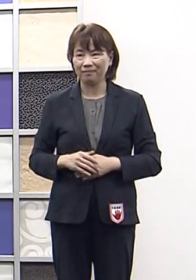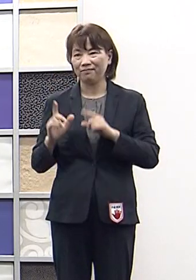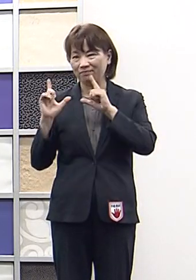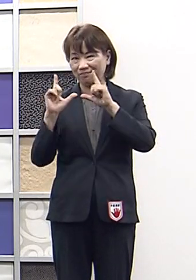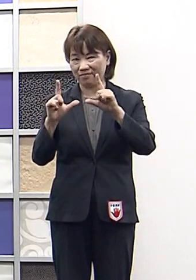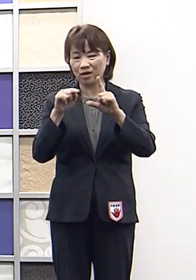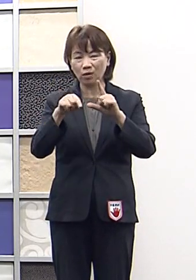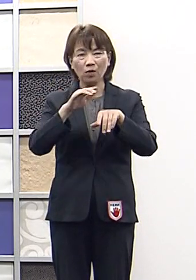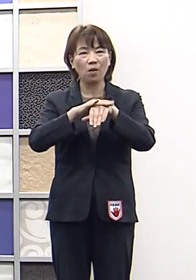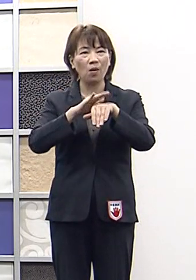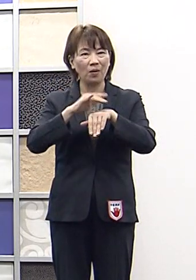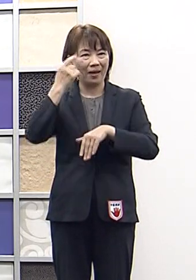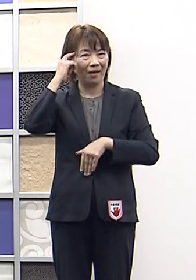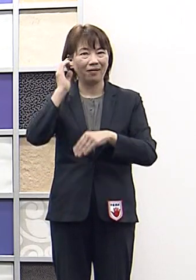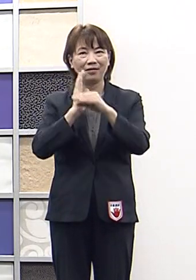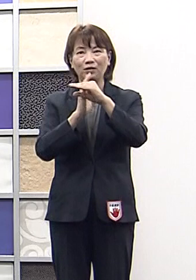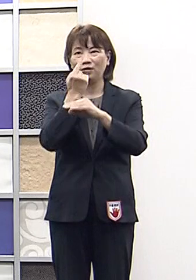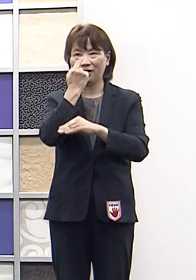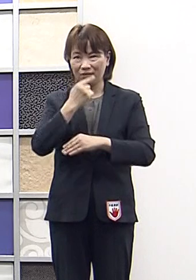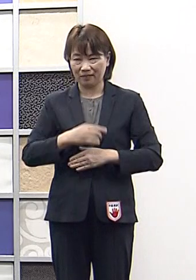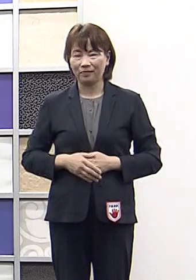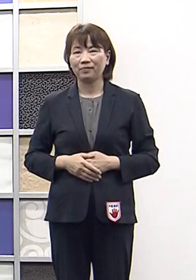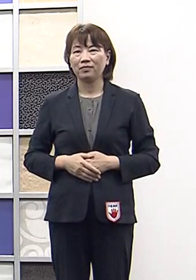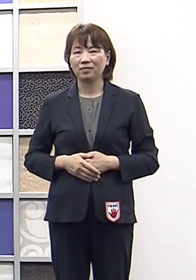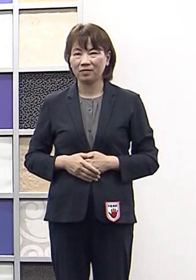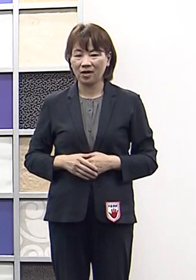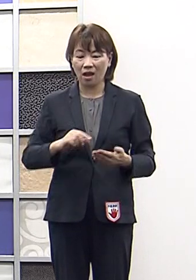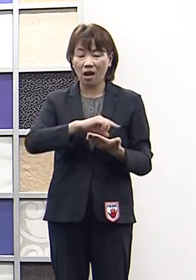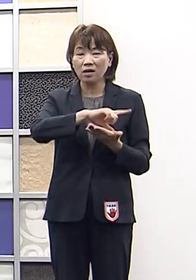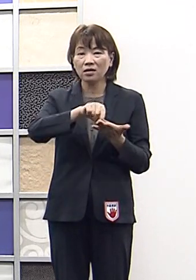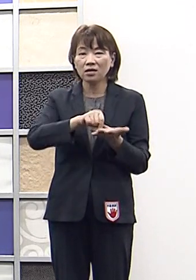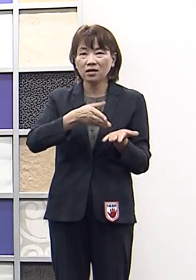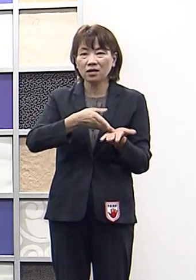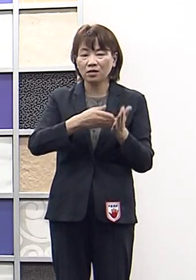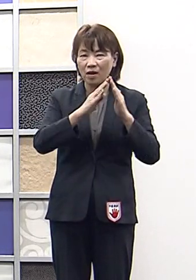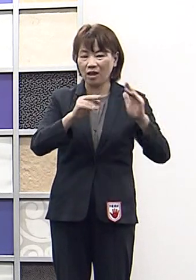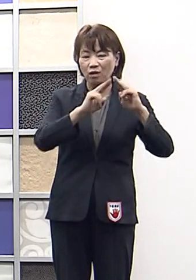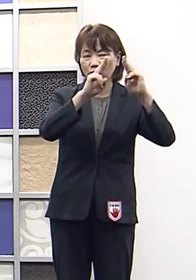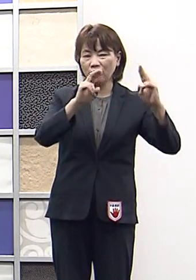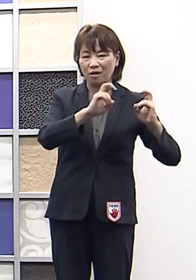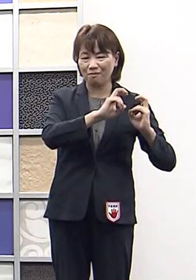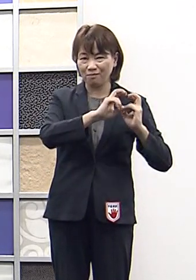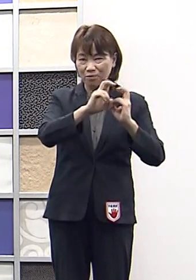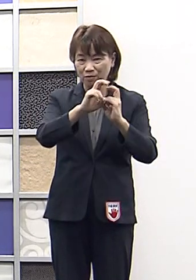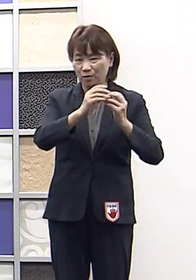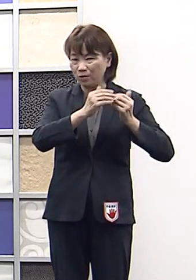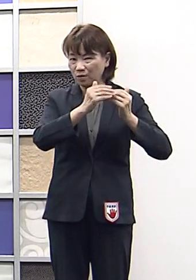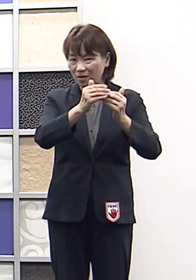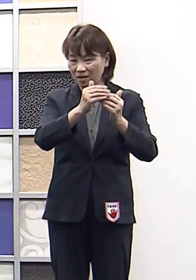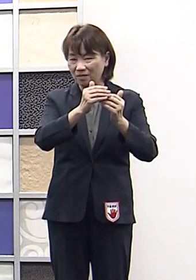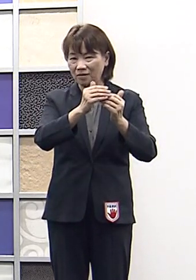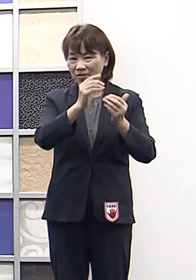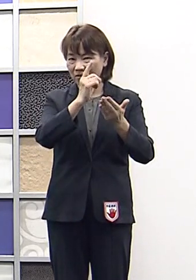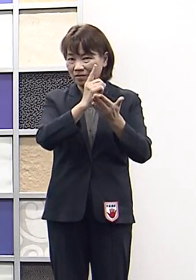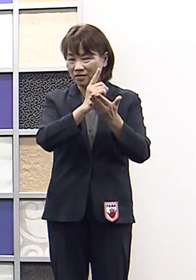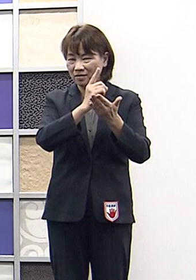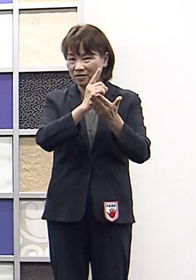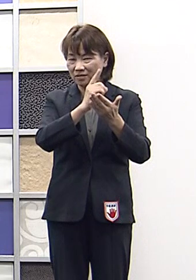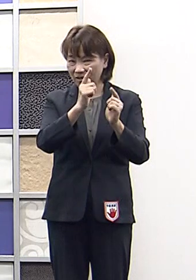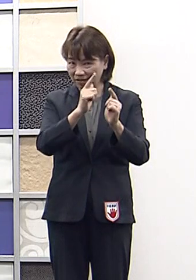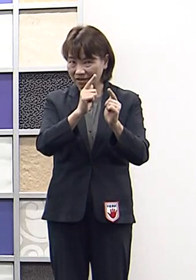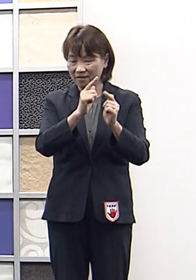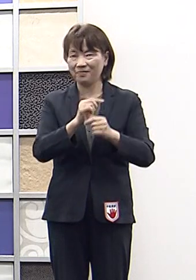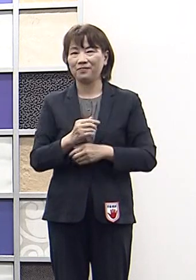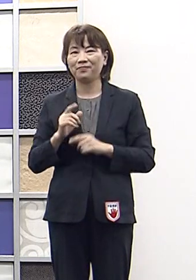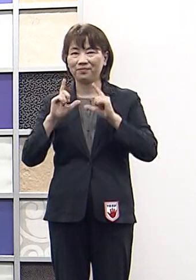。 じゃあ今回 の説明会については富士登山鉄道ありきではなくて、もっとこう現状の課題、 我